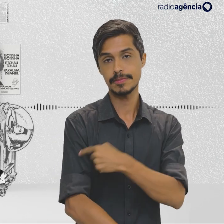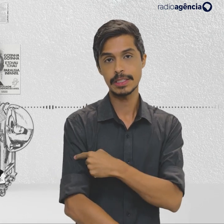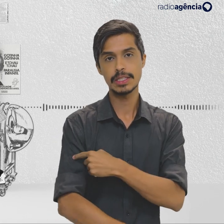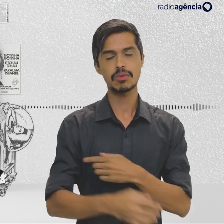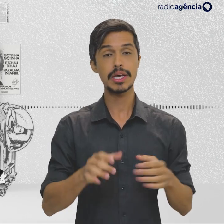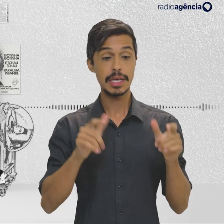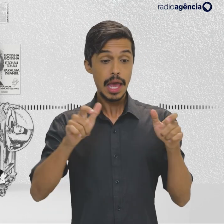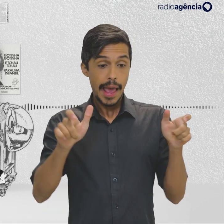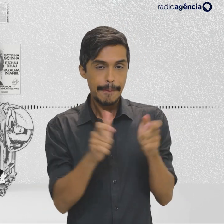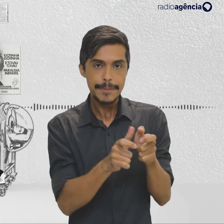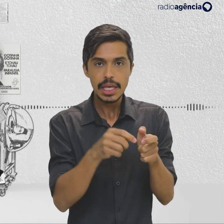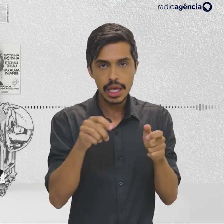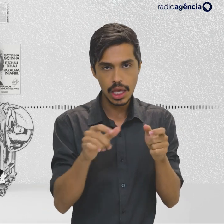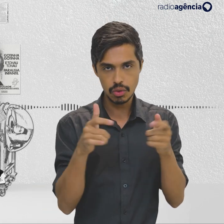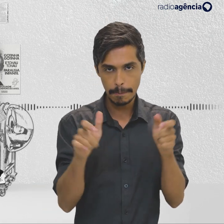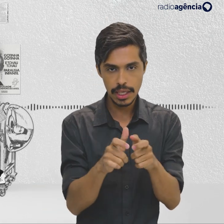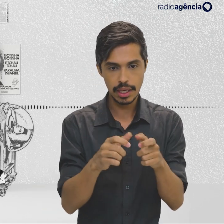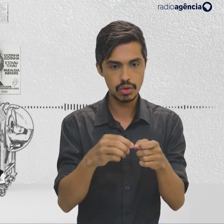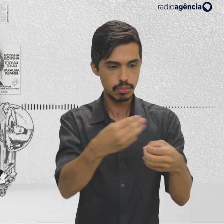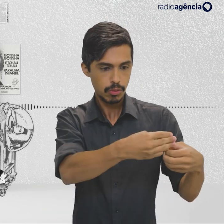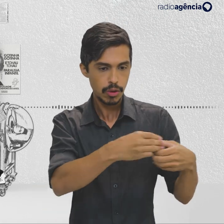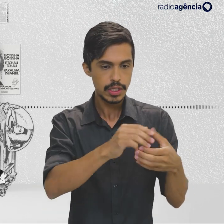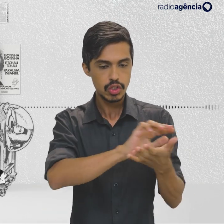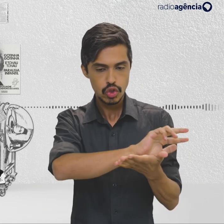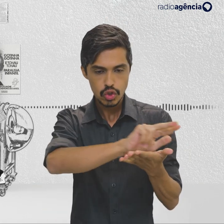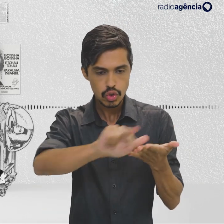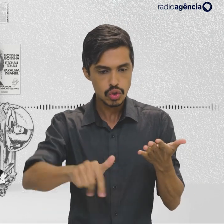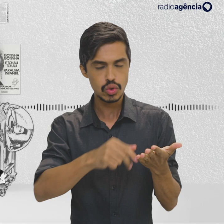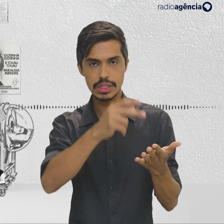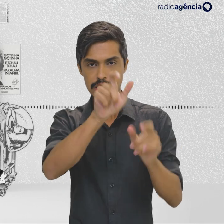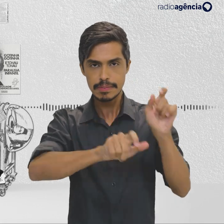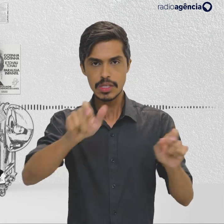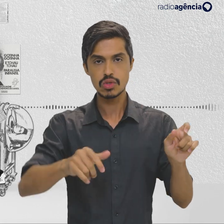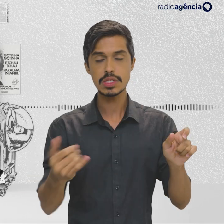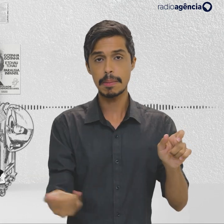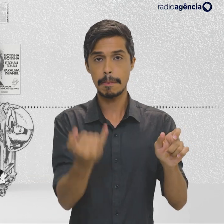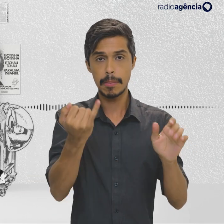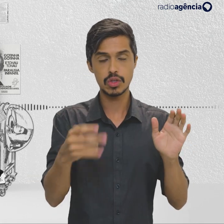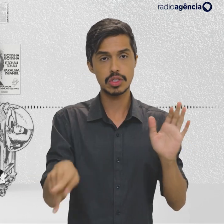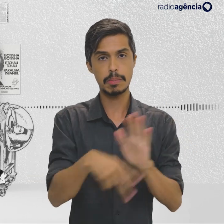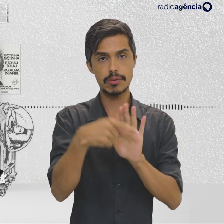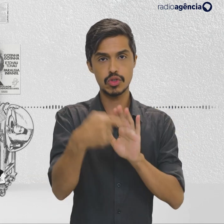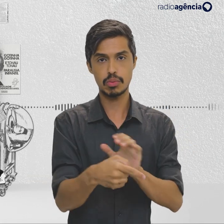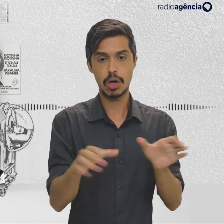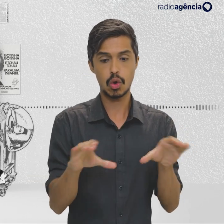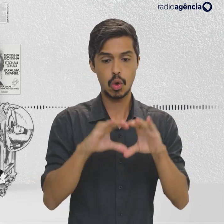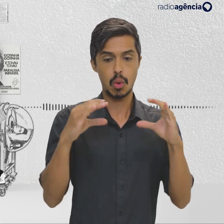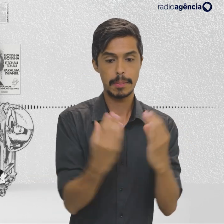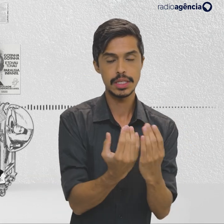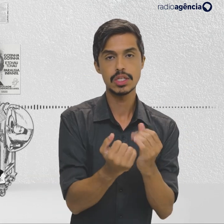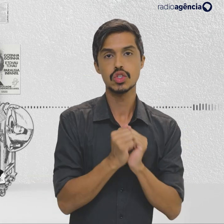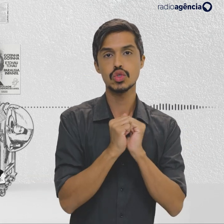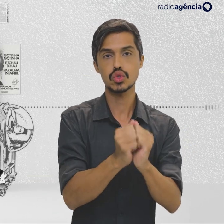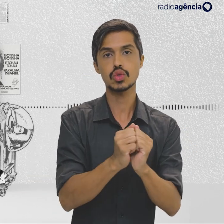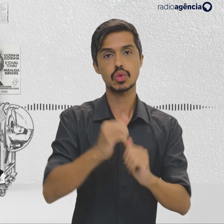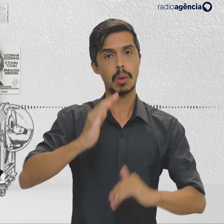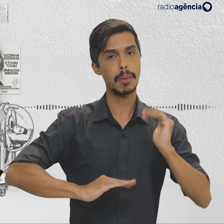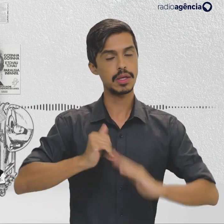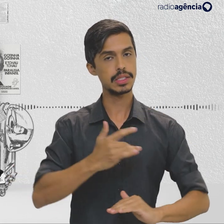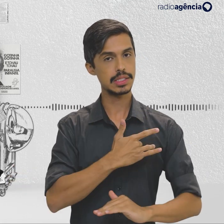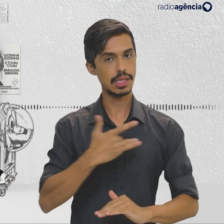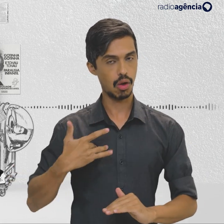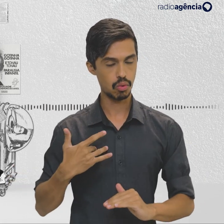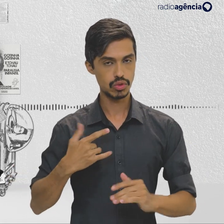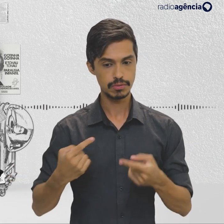microp planejamento ele envolve todos as pessoas eh importantes numa comunidade junto com os